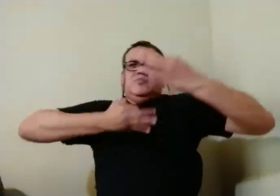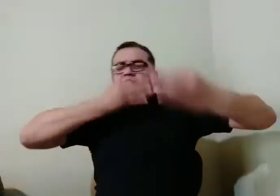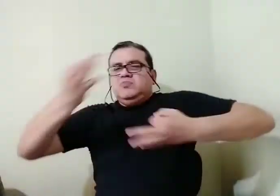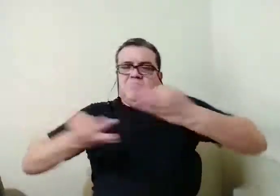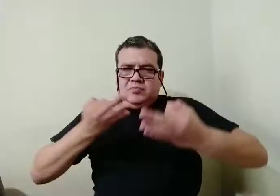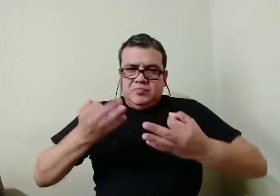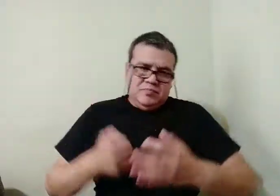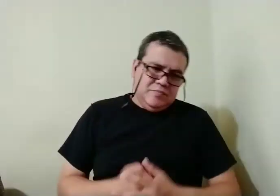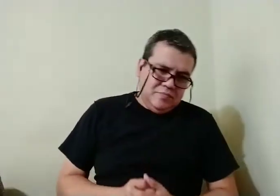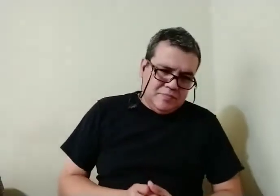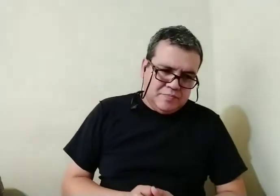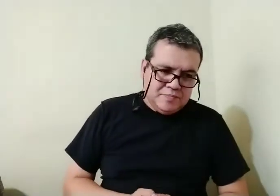Hechos